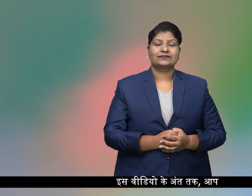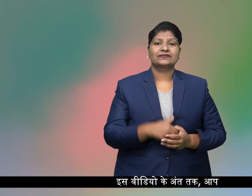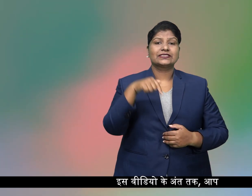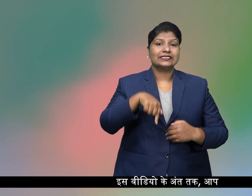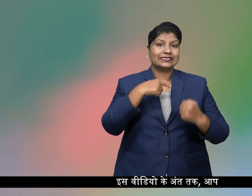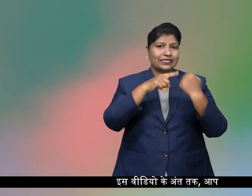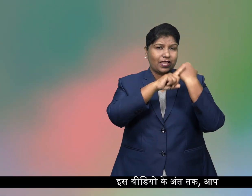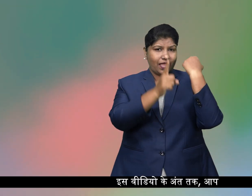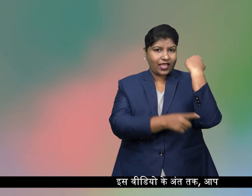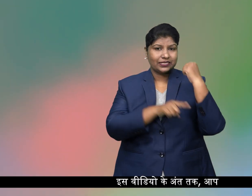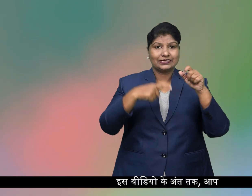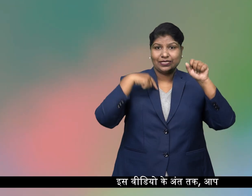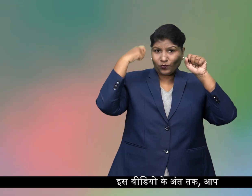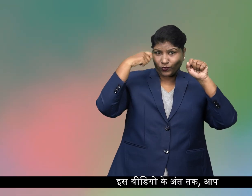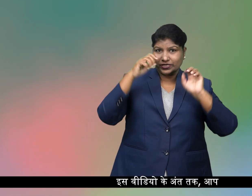इस वीडियो के अंत तक आप